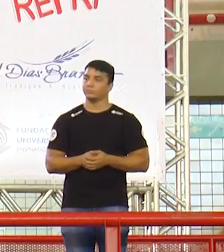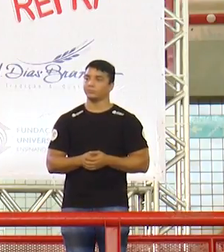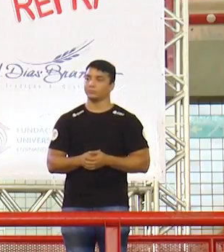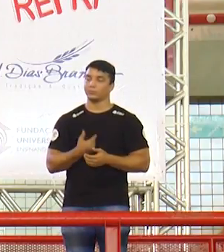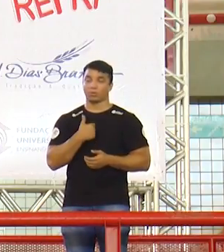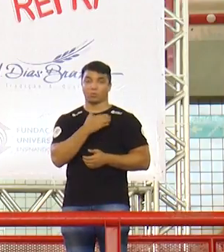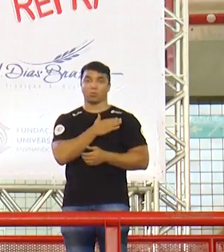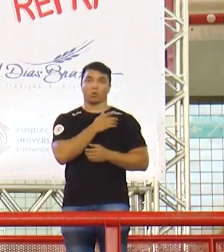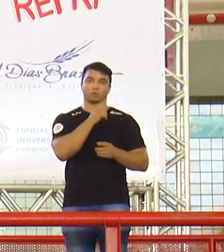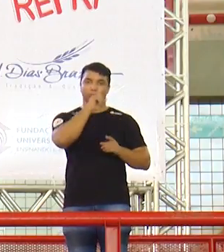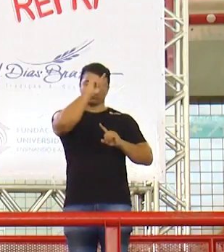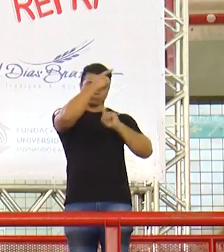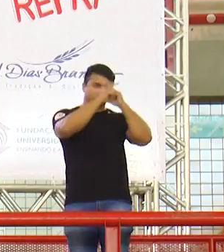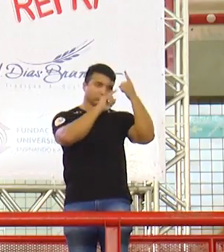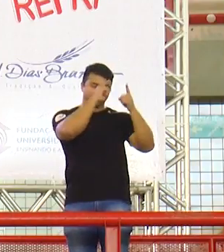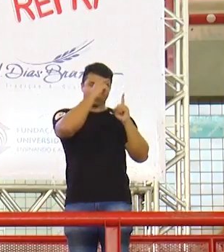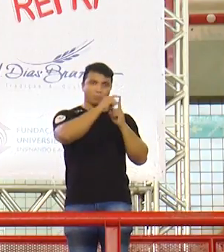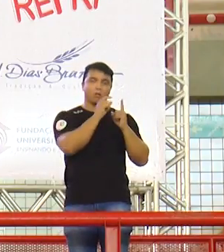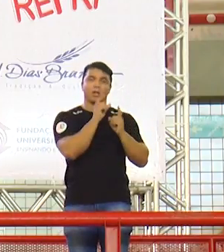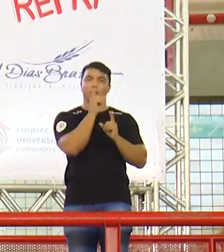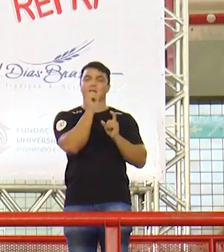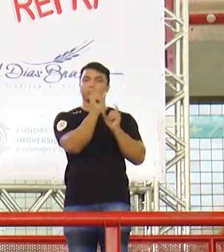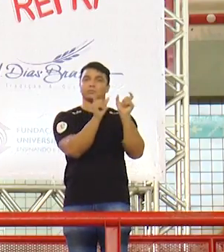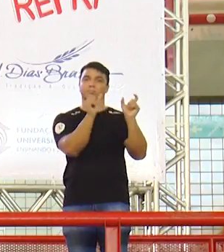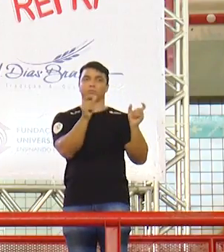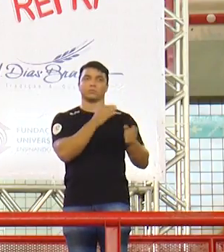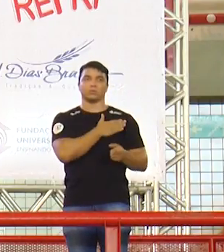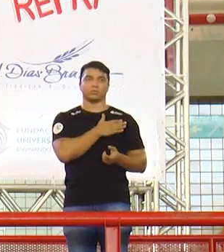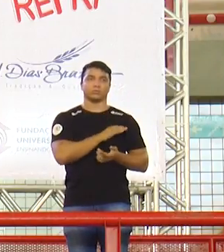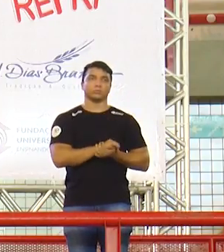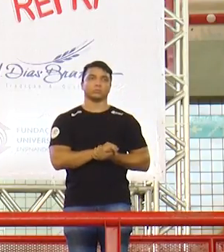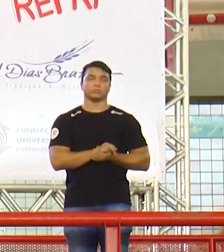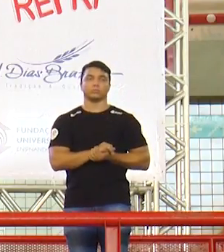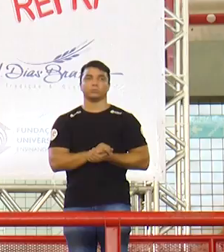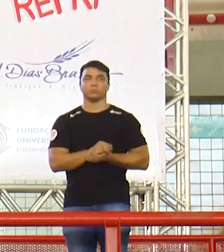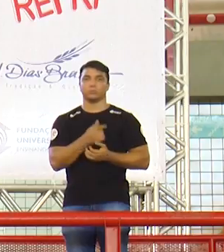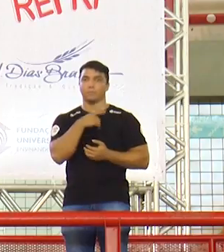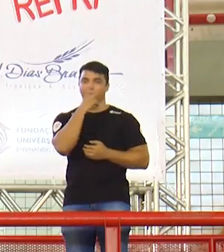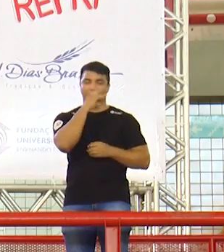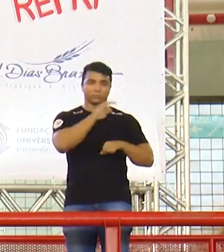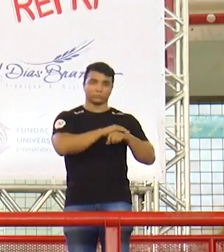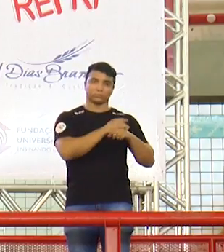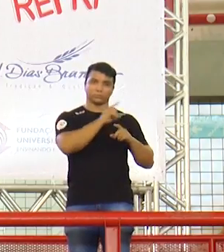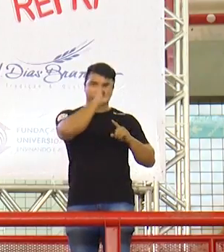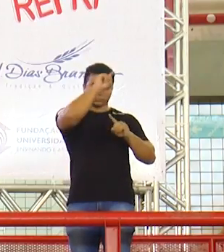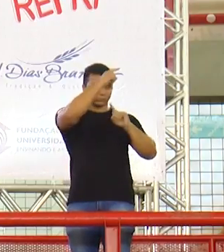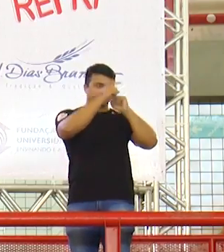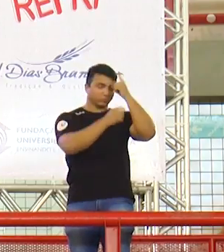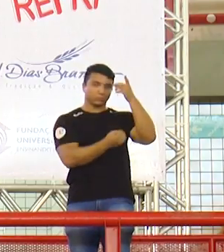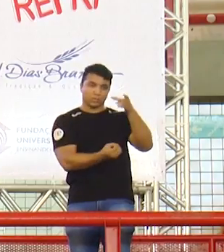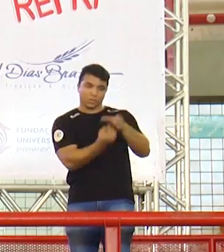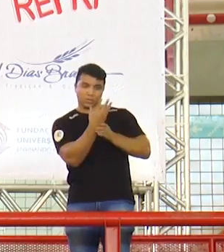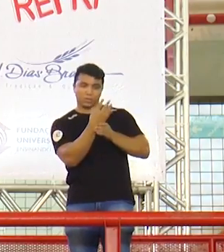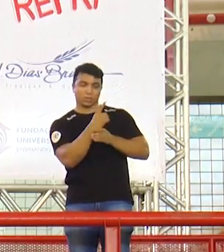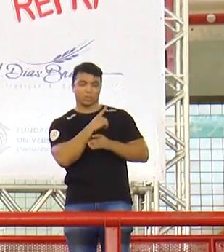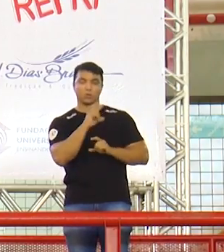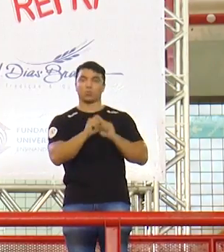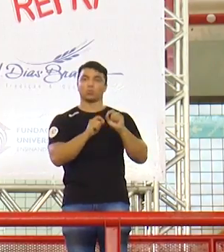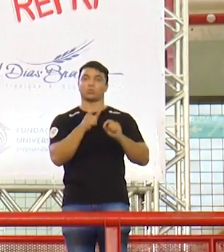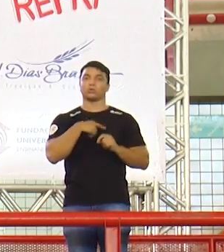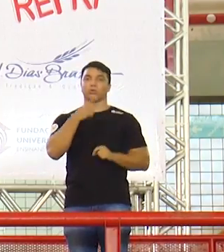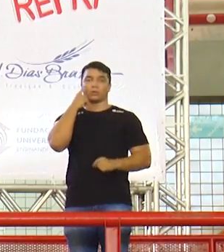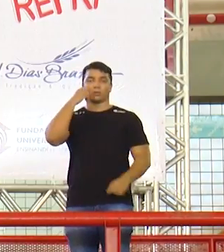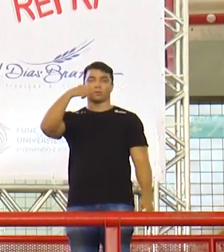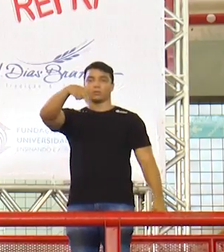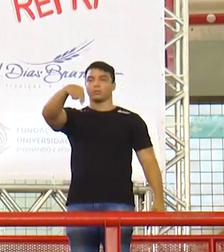de inventar palavras, e muita gente gosta também. Quando a palavra é criada, inventada, nós temos um